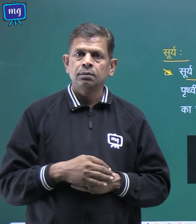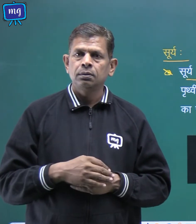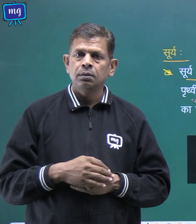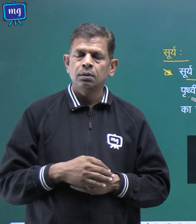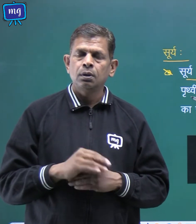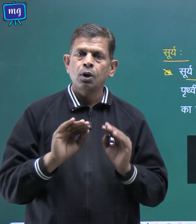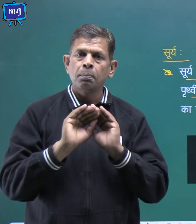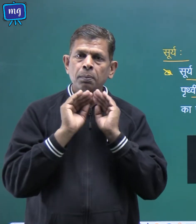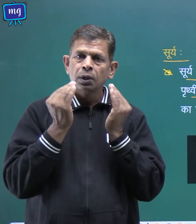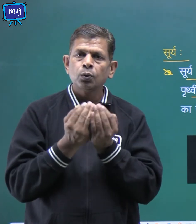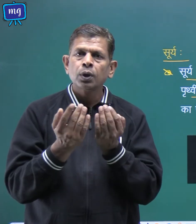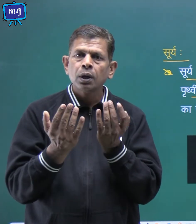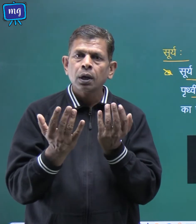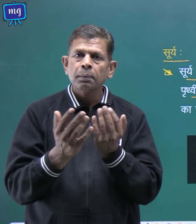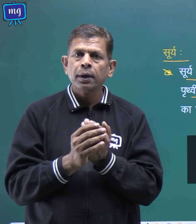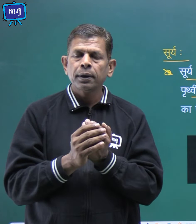पृथ्वी की लगभग